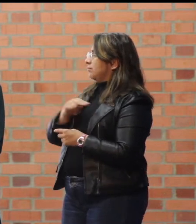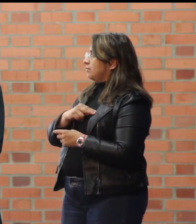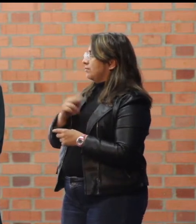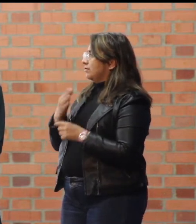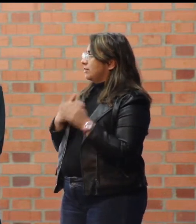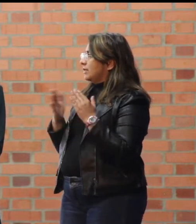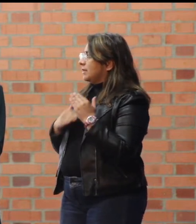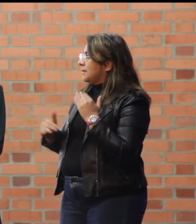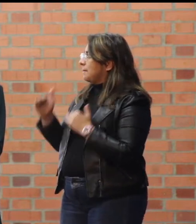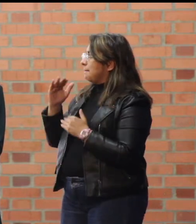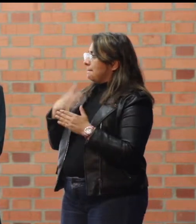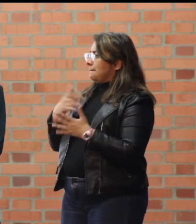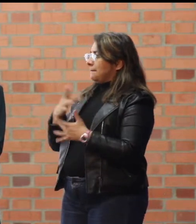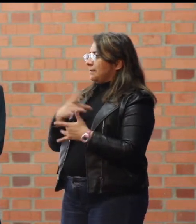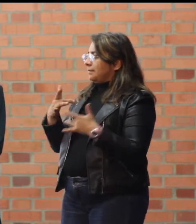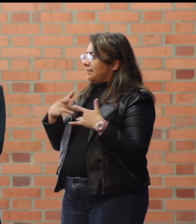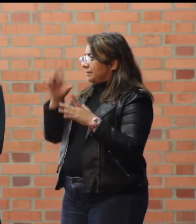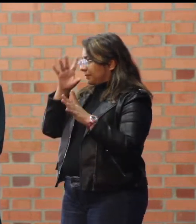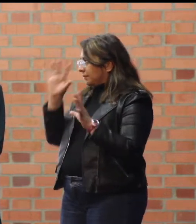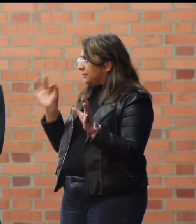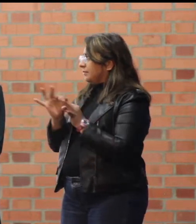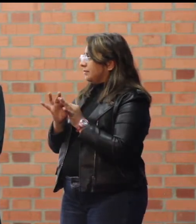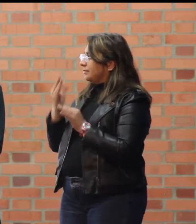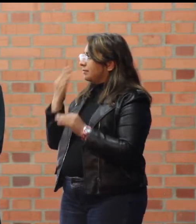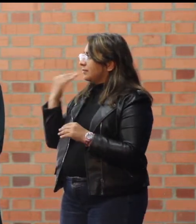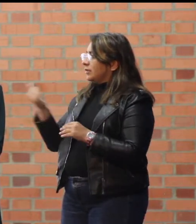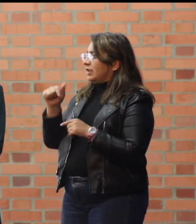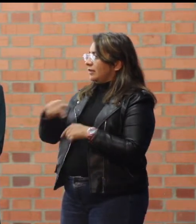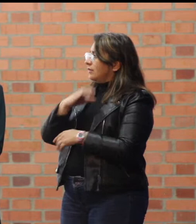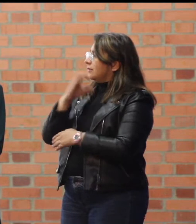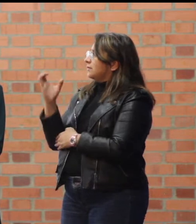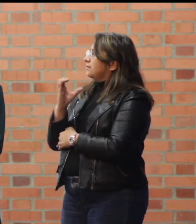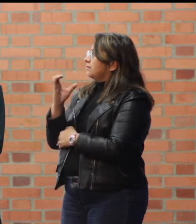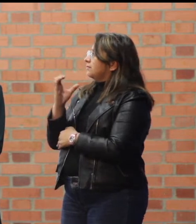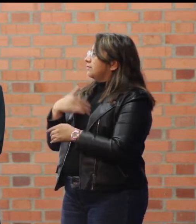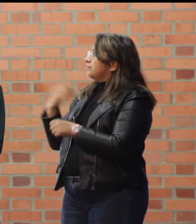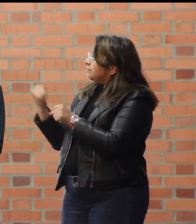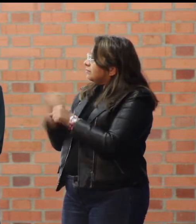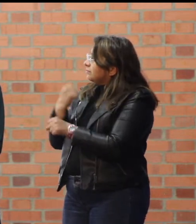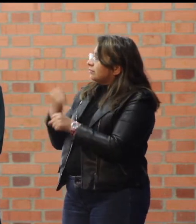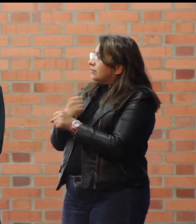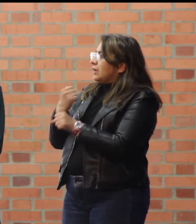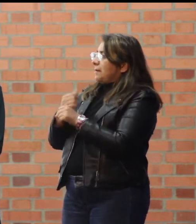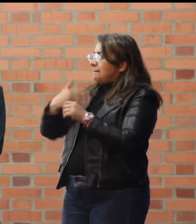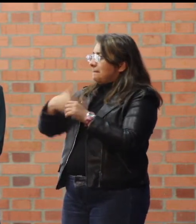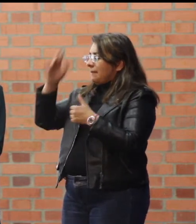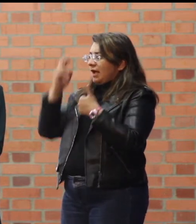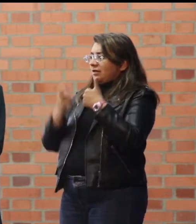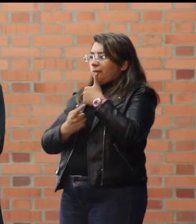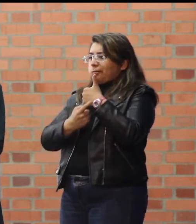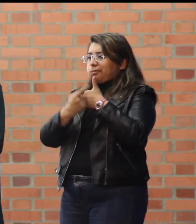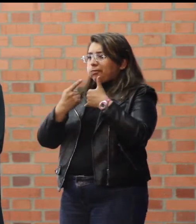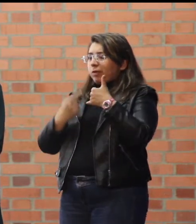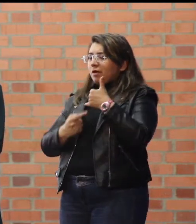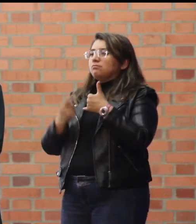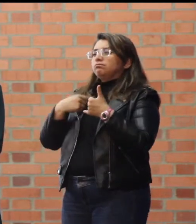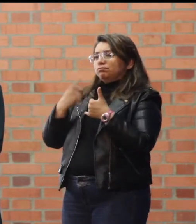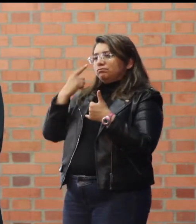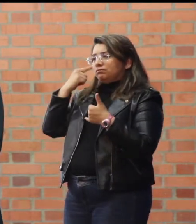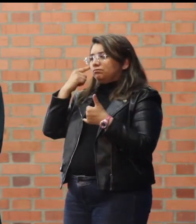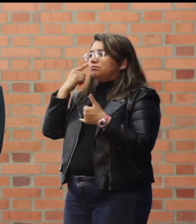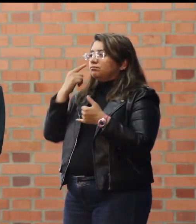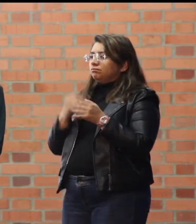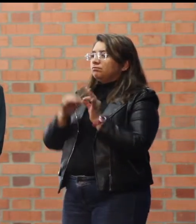igual servicio de interrupción voluntaria del embarazo en el país el trabajo regional que hacemos en Alianza y en